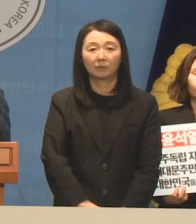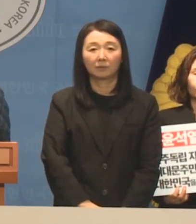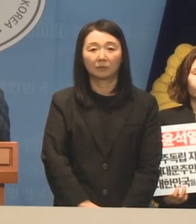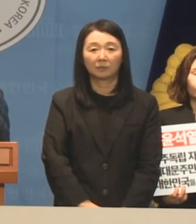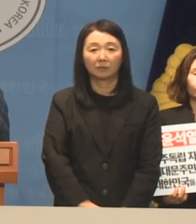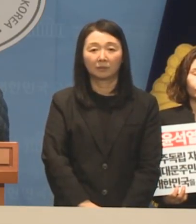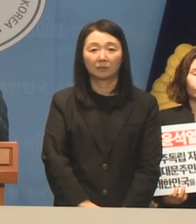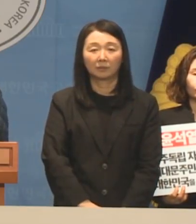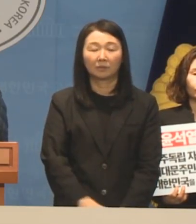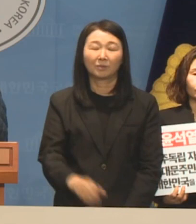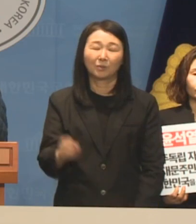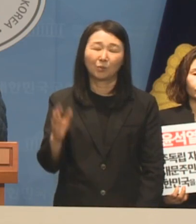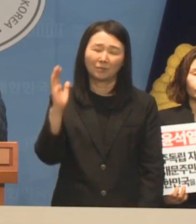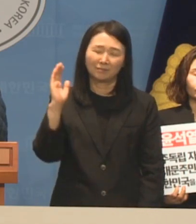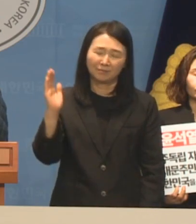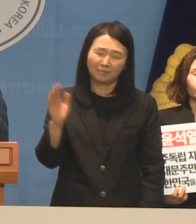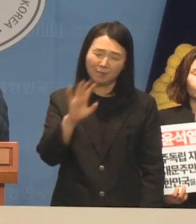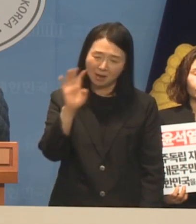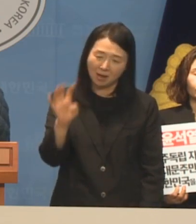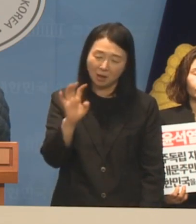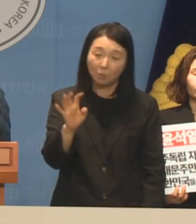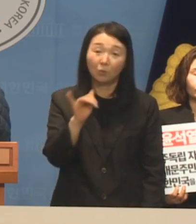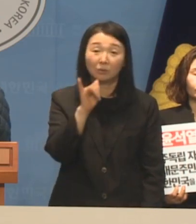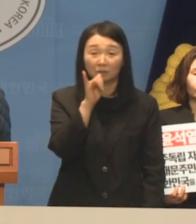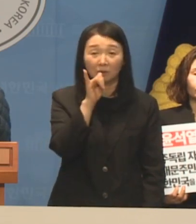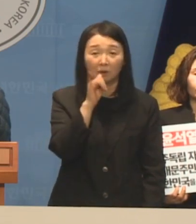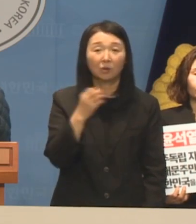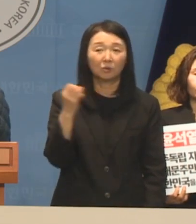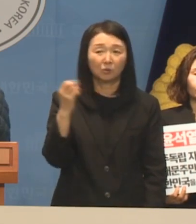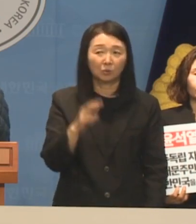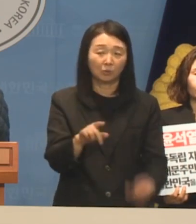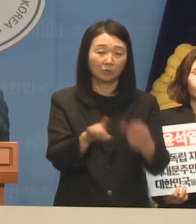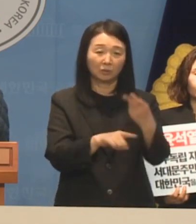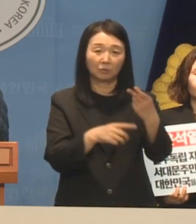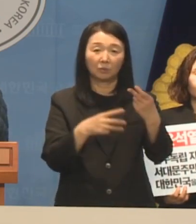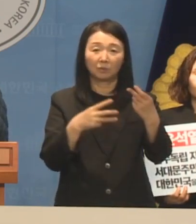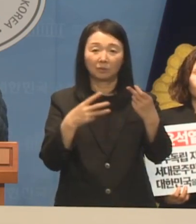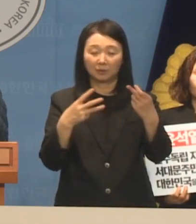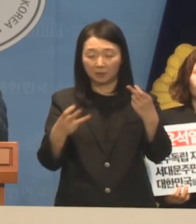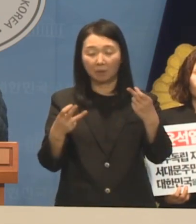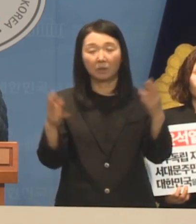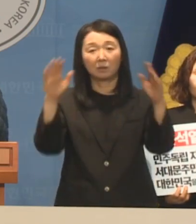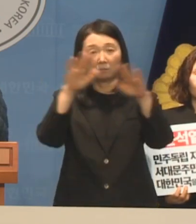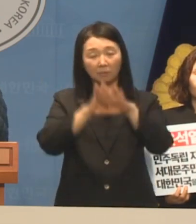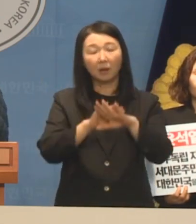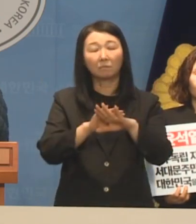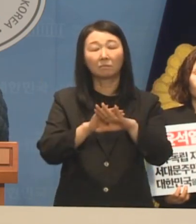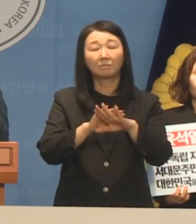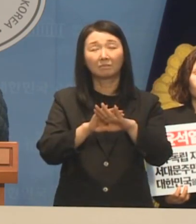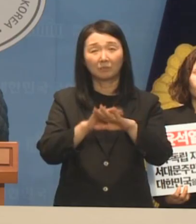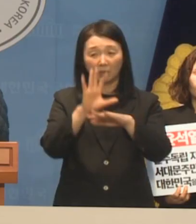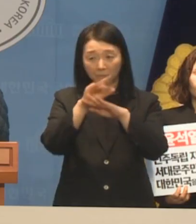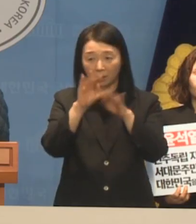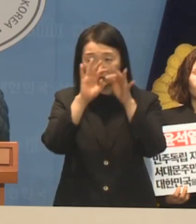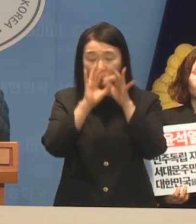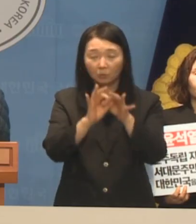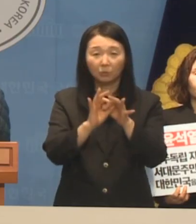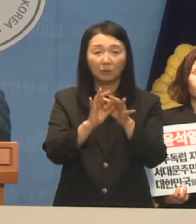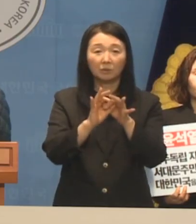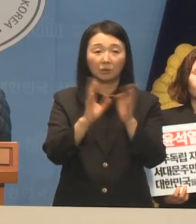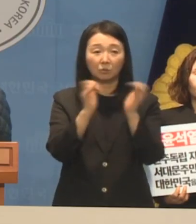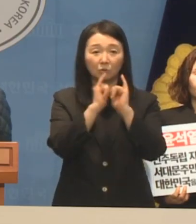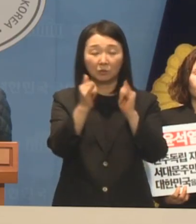끊임없이 나오는 이야기들, 그리고 12월 3일 밤 우리는 공중파를 통해서